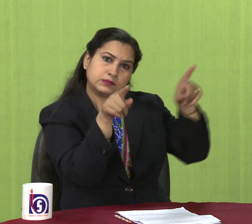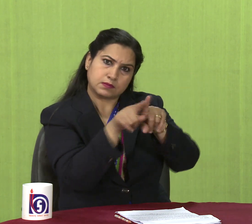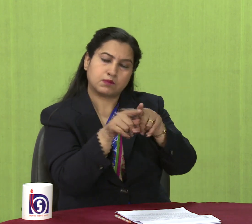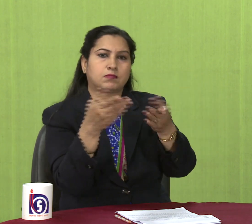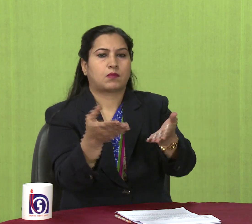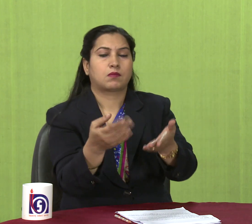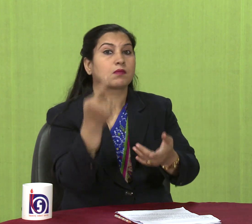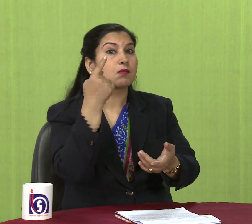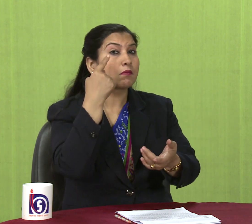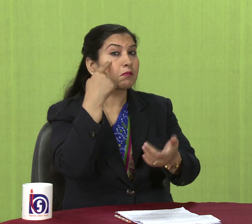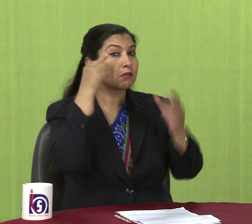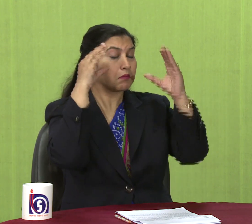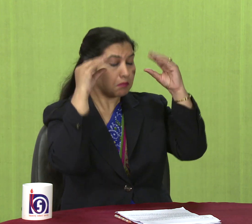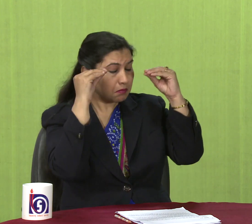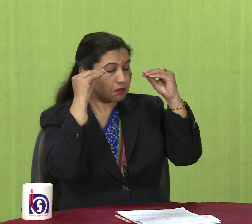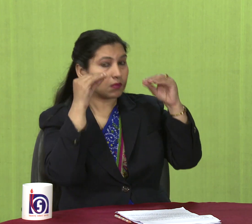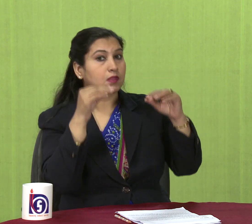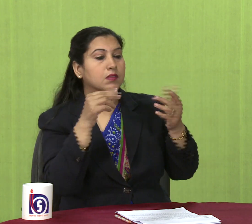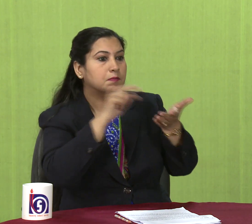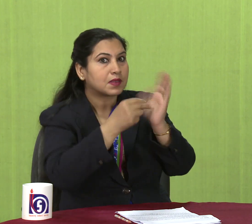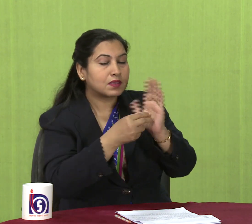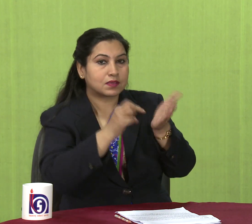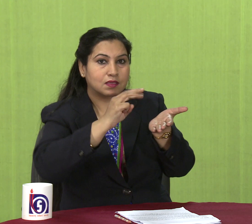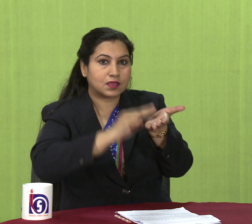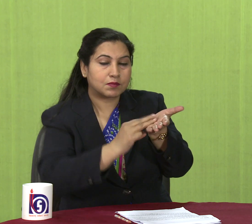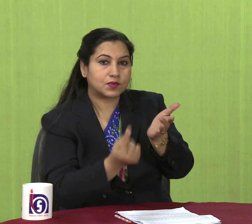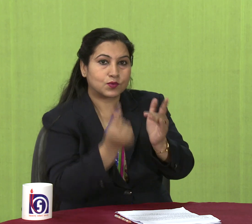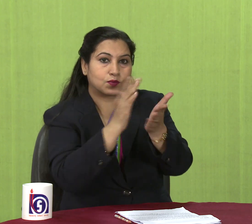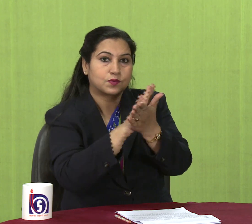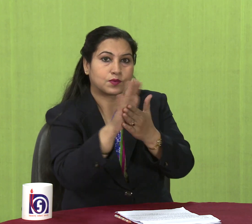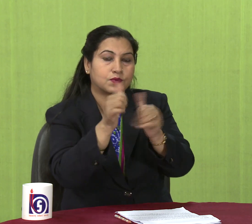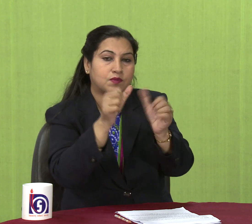आप आँख लगना मुहावरे का अर्थ जानते ही हैं।